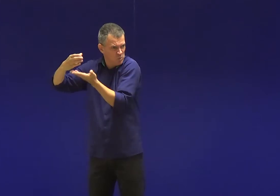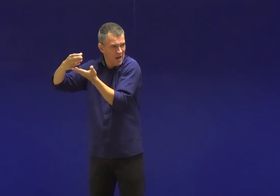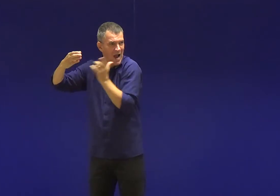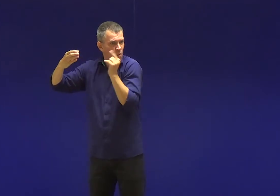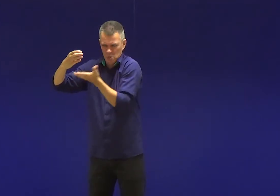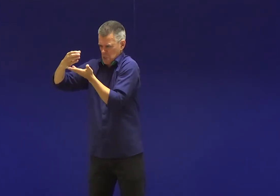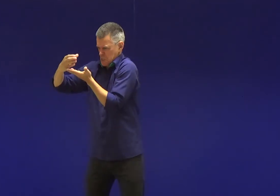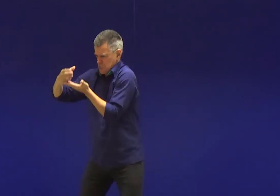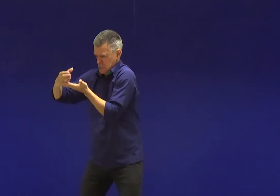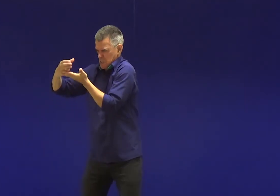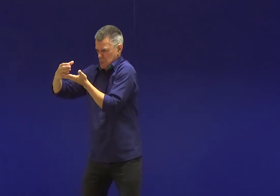Sabe o copo de água?